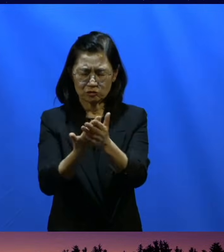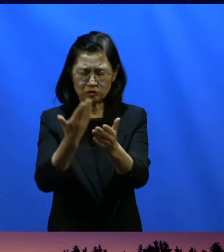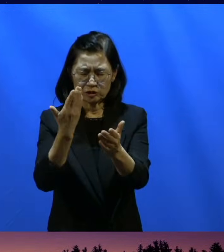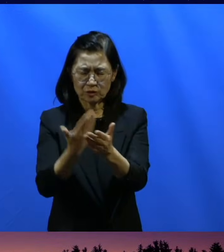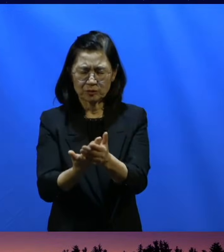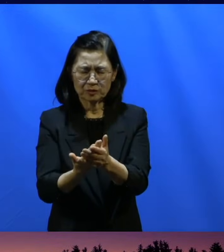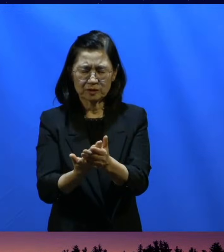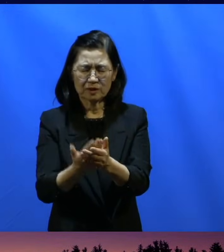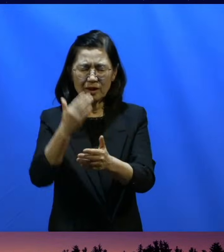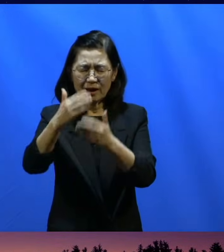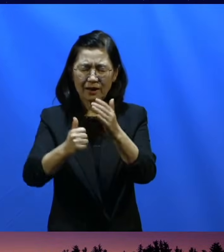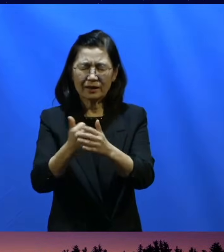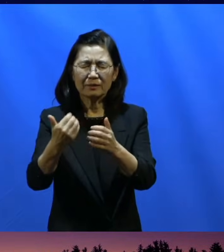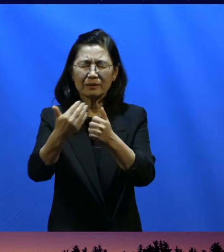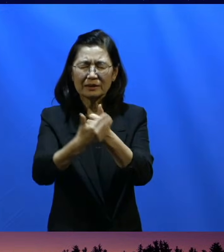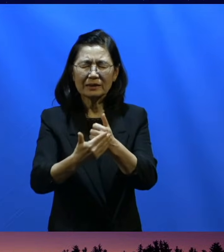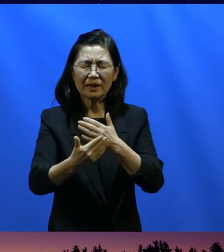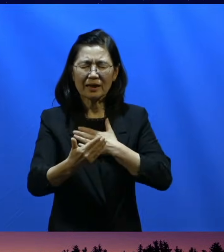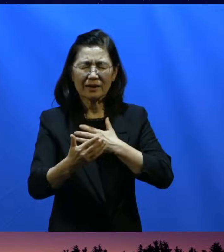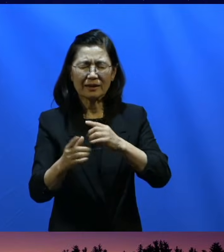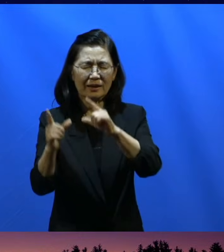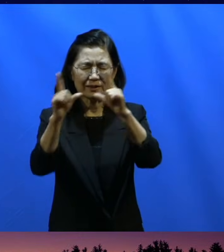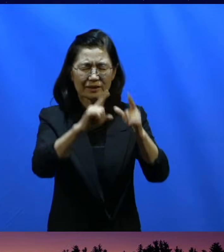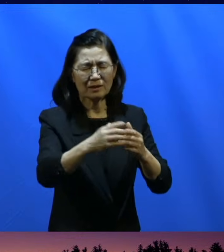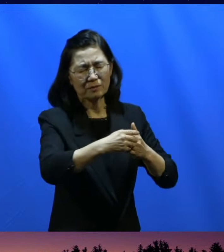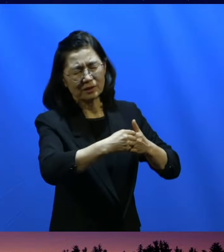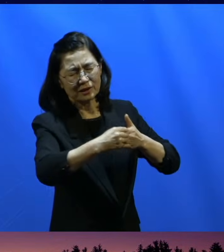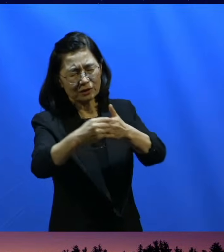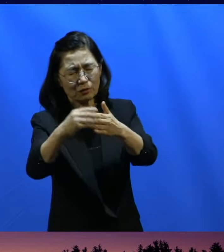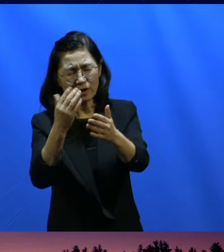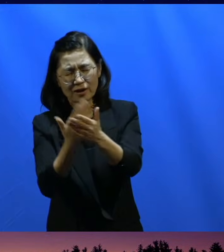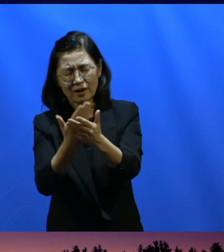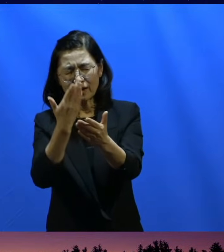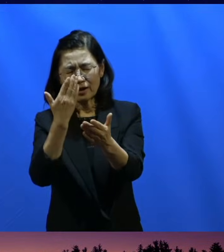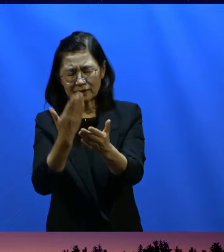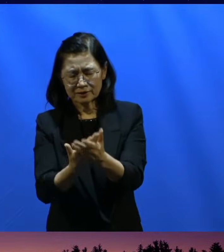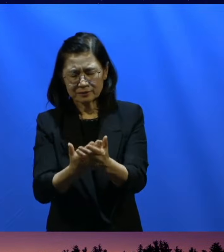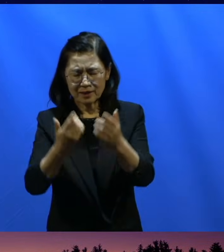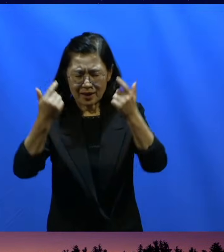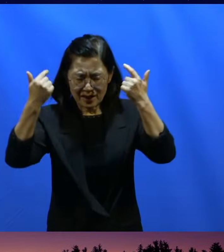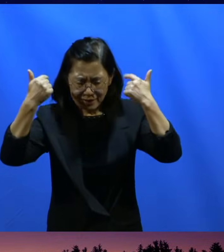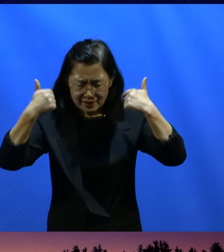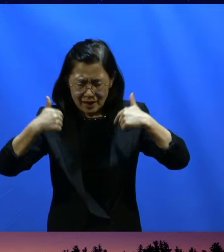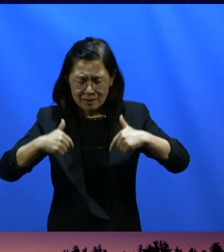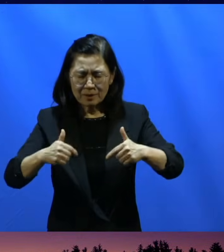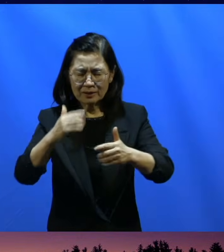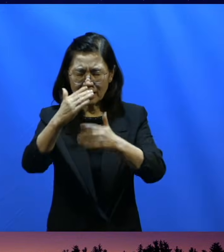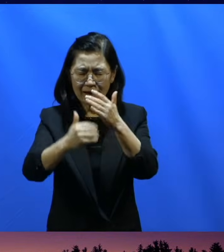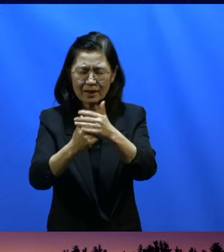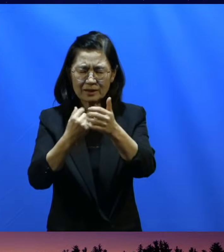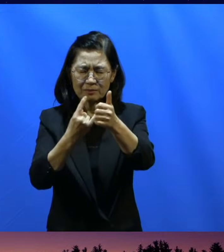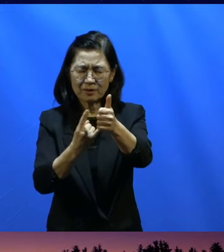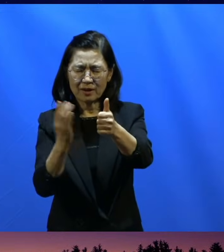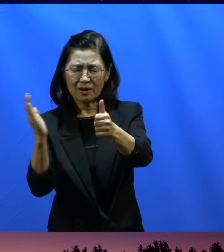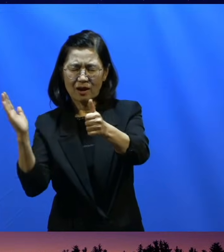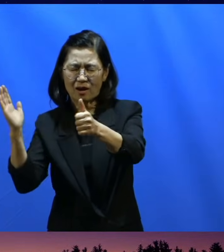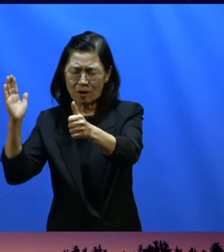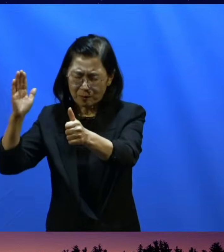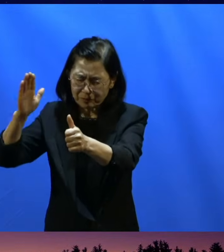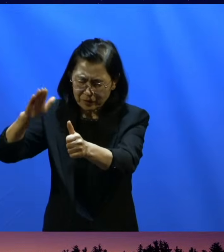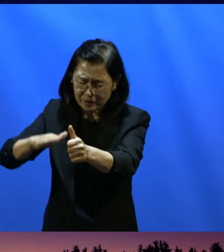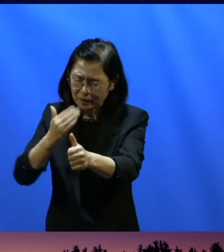주시옵소서. 그 은혜를 아는 자가 되게 하여 주시옵소서. 날마다 하늘 앞에 엎드리는 겸손한 자가 되게 하여 주시고, 그